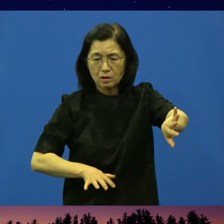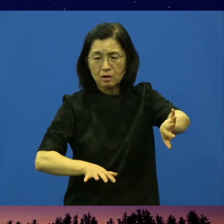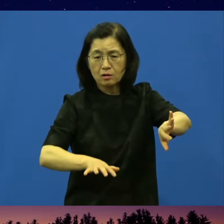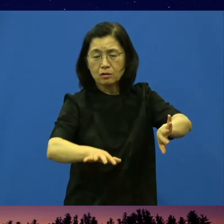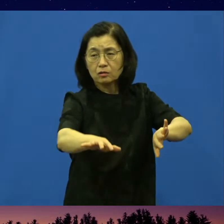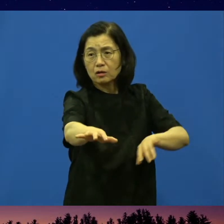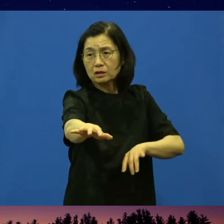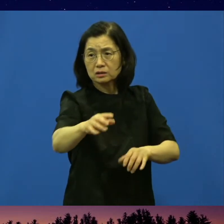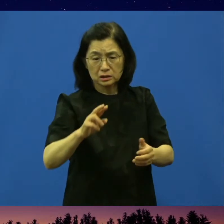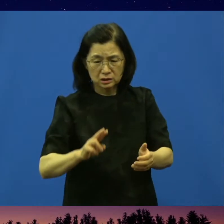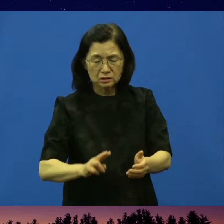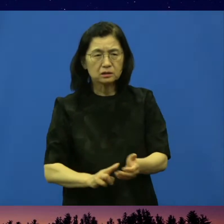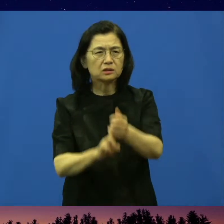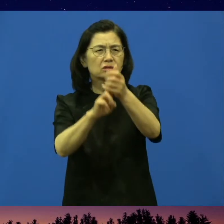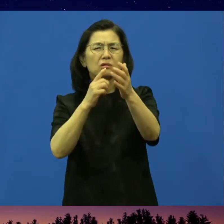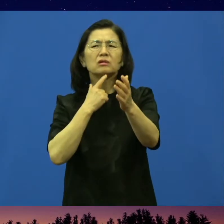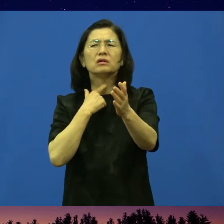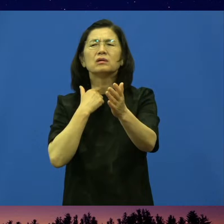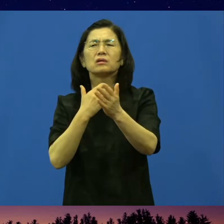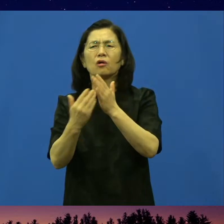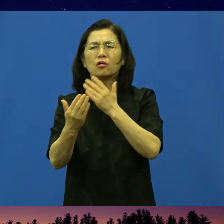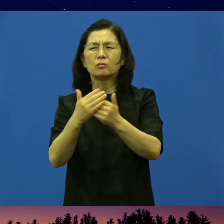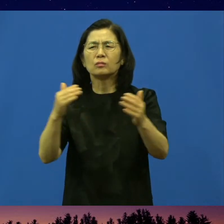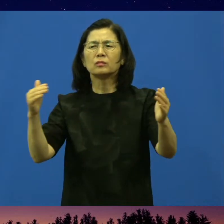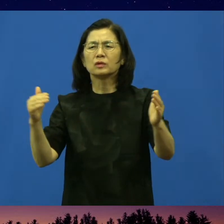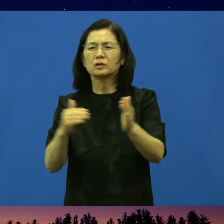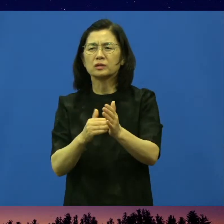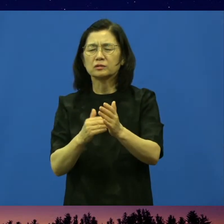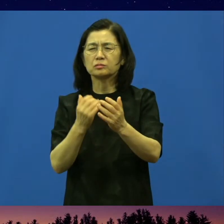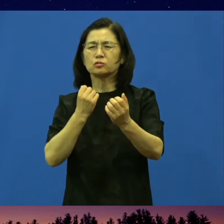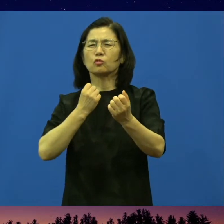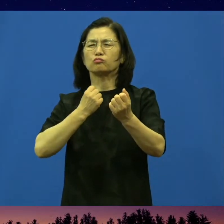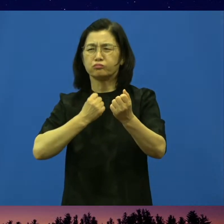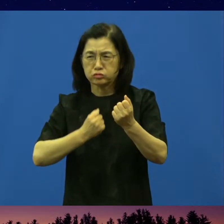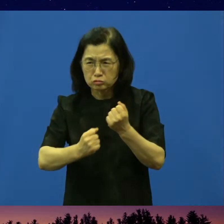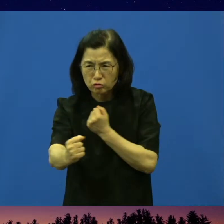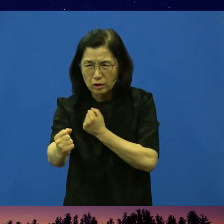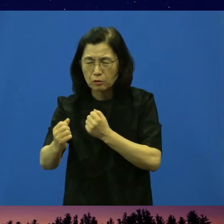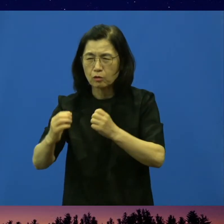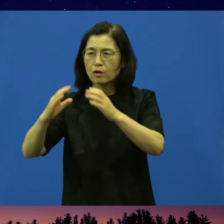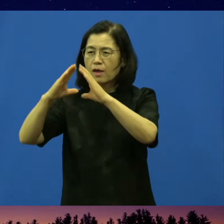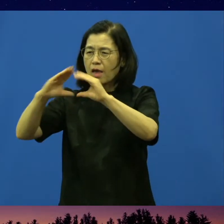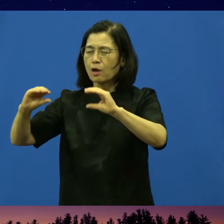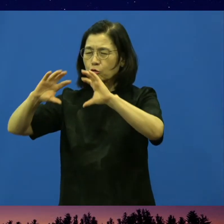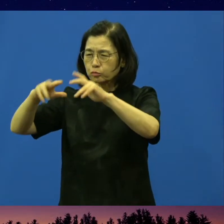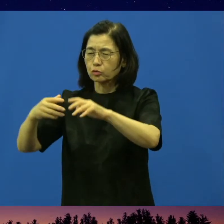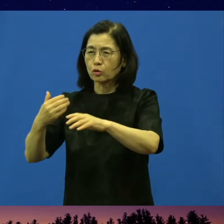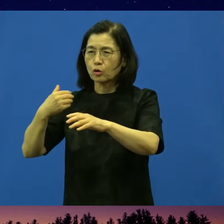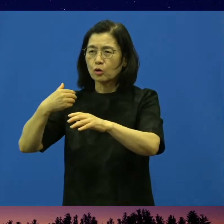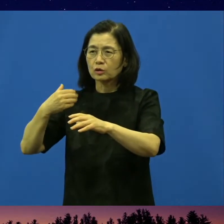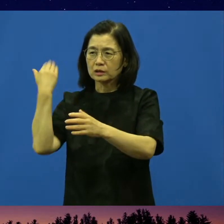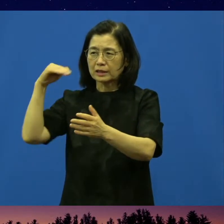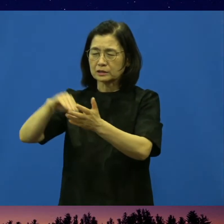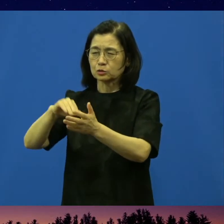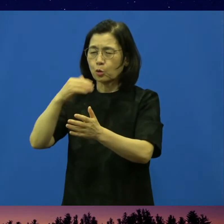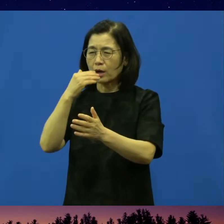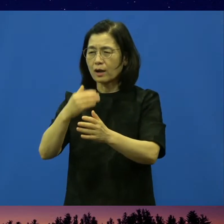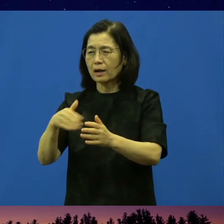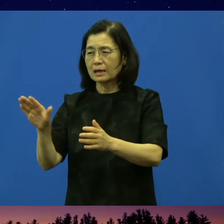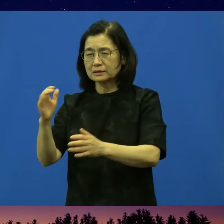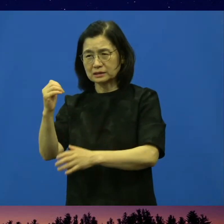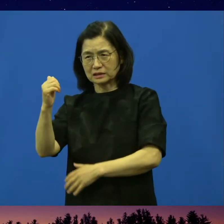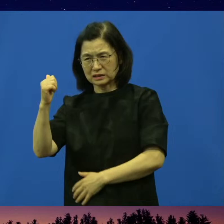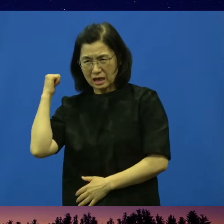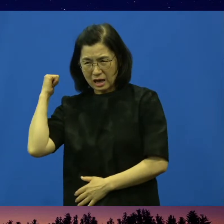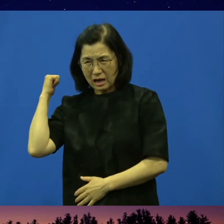그 애굽의 그 철병거들이 막 따라오는데 그걸 다 수장시켜 버리시고 어마어마한 역사가 일어나는